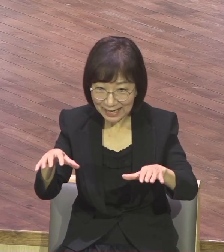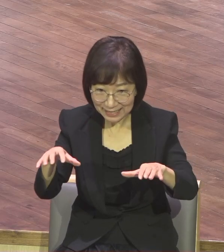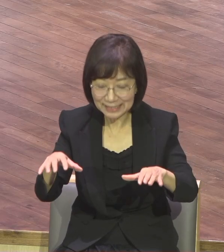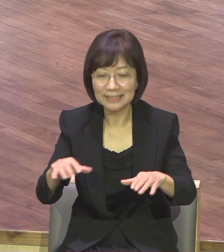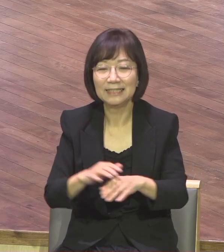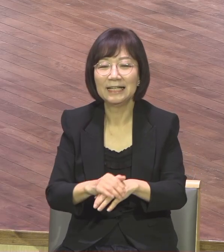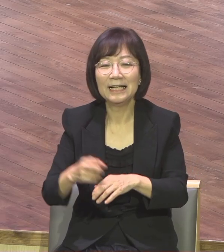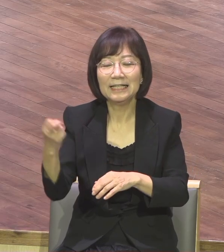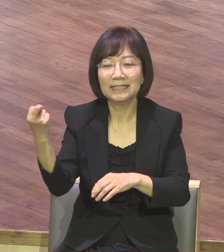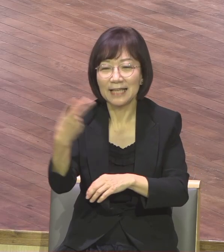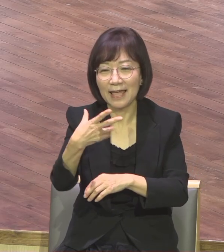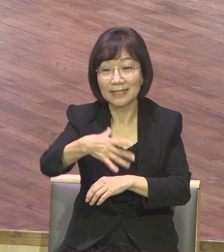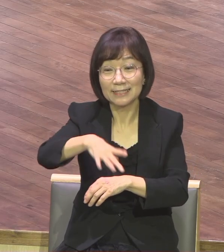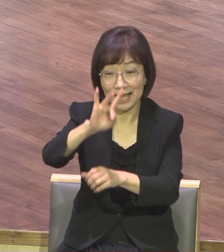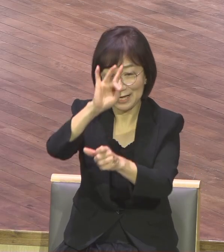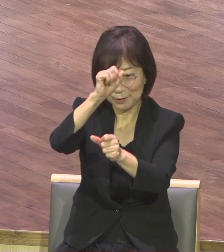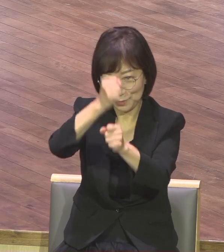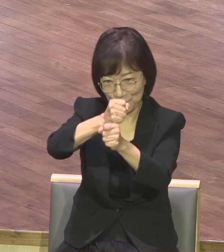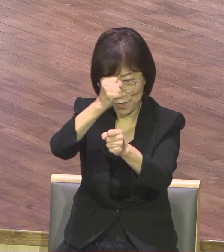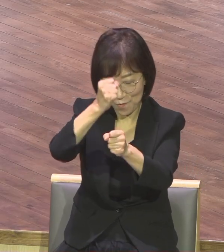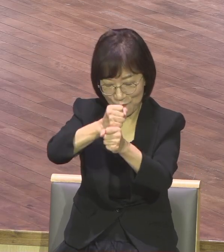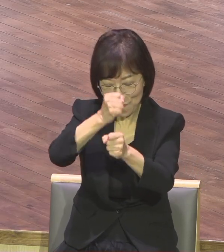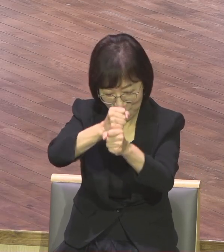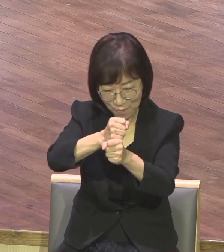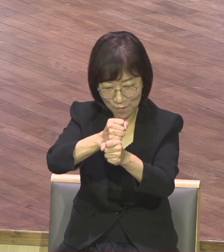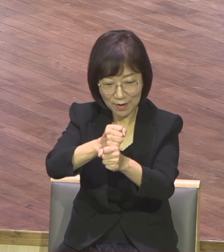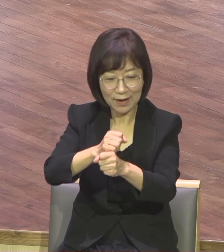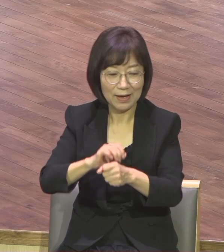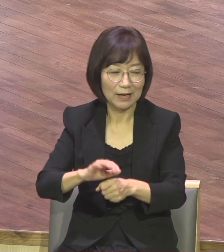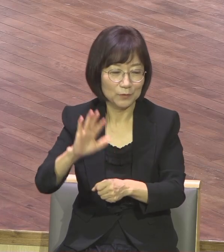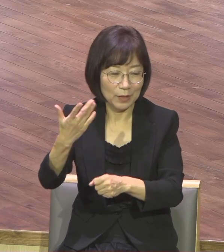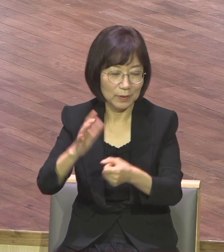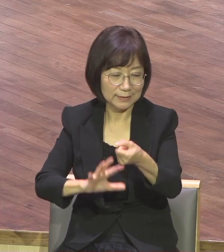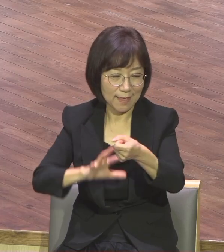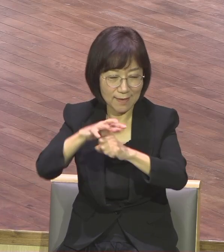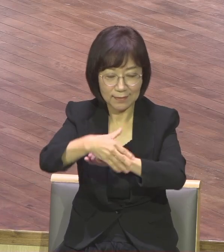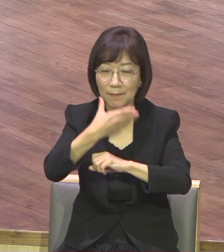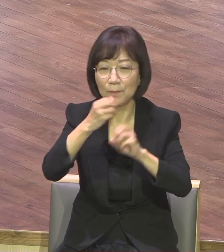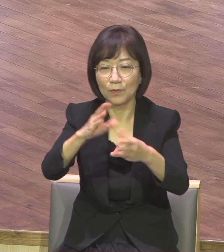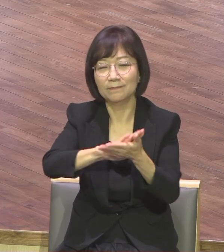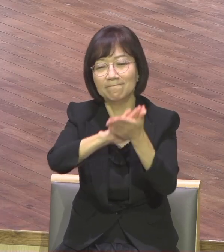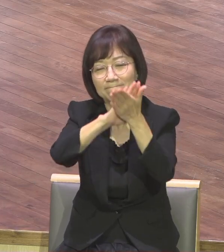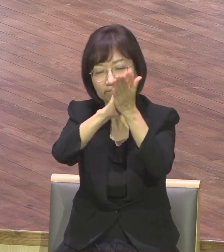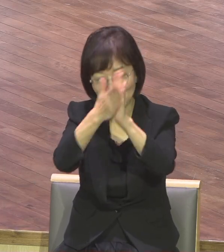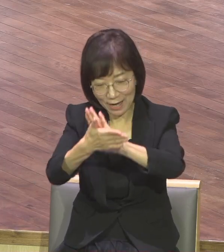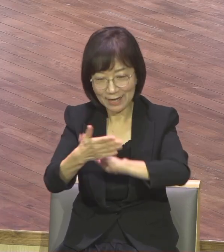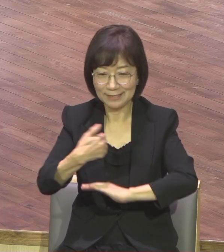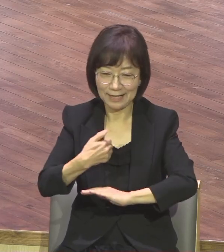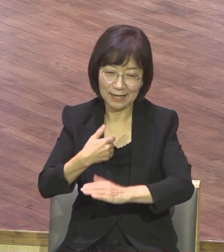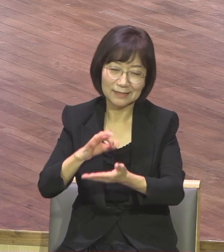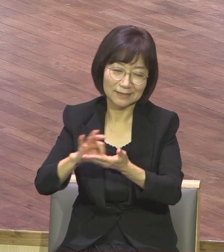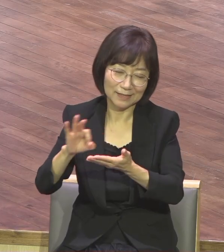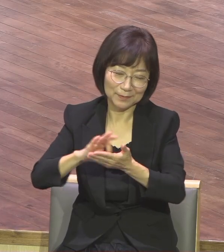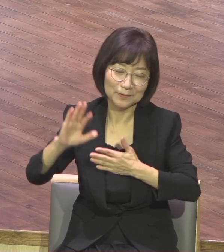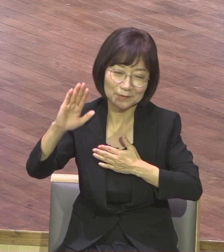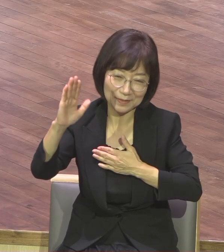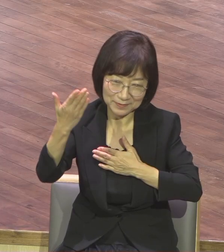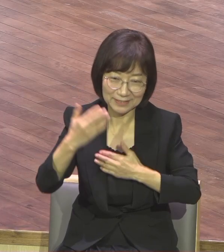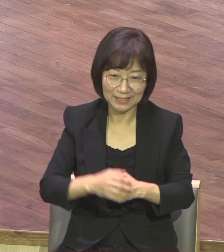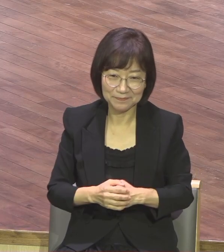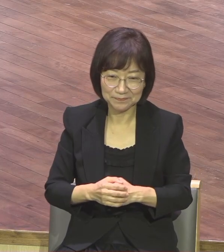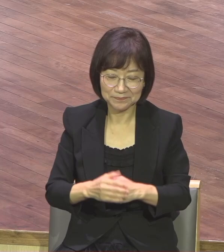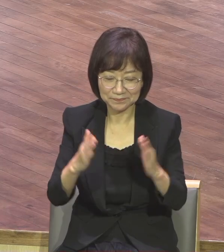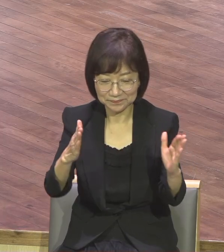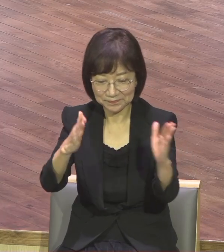세계복음화의 속에 쓰임받게 된다. 이런 말이 있습니다. 성장하는 사람은 결코